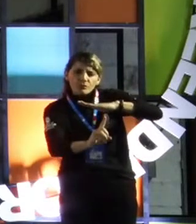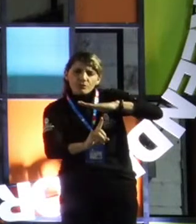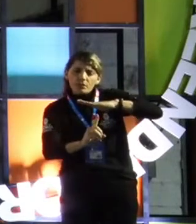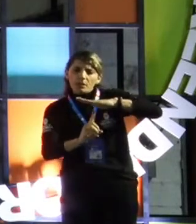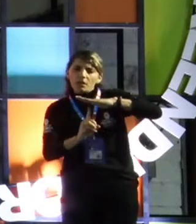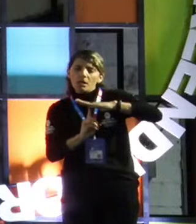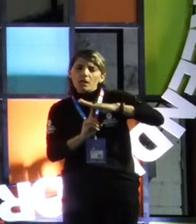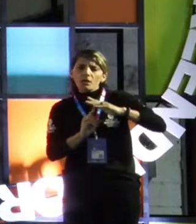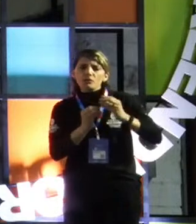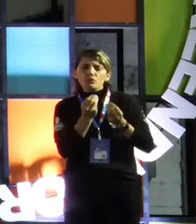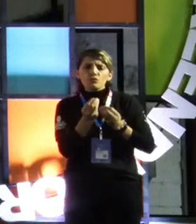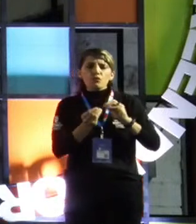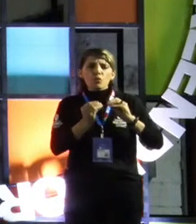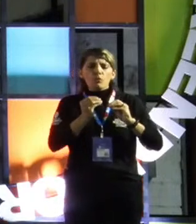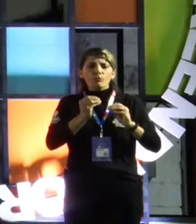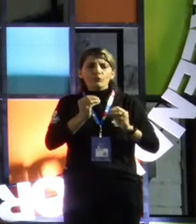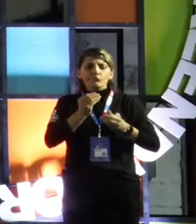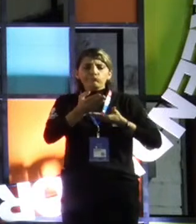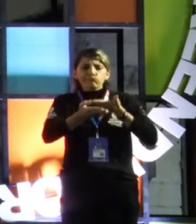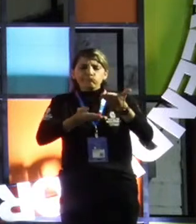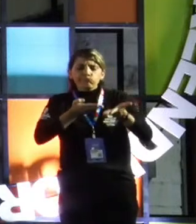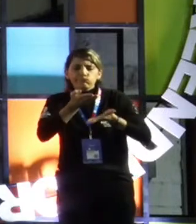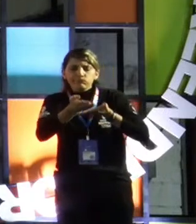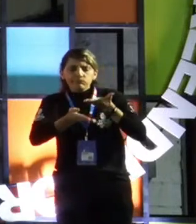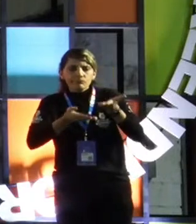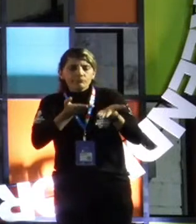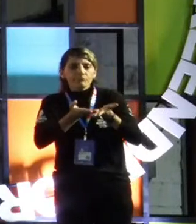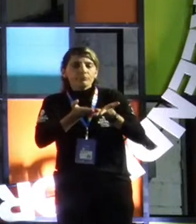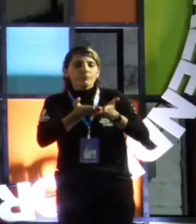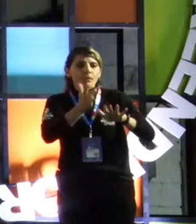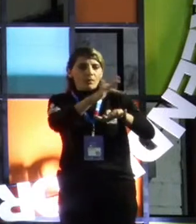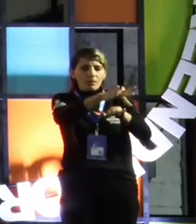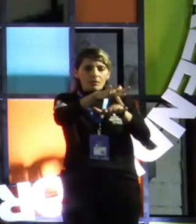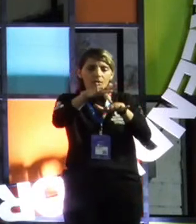está o engajamento da tua rede social.